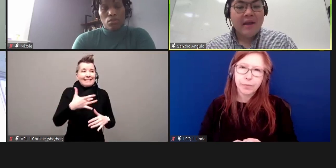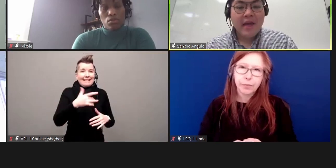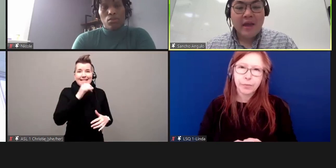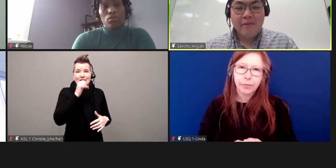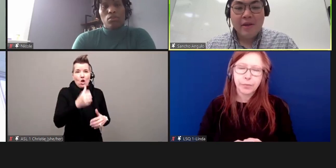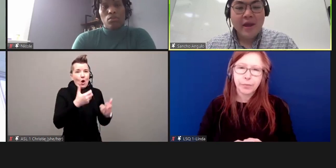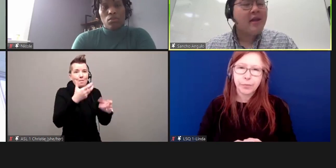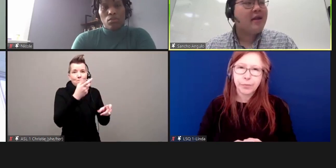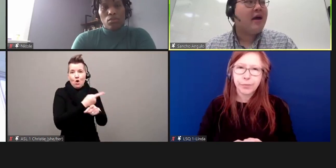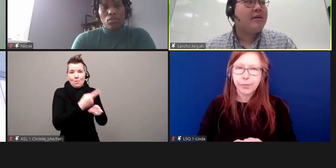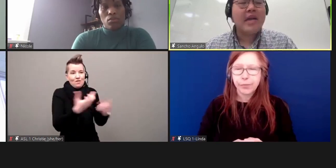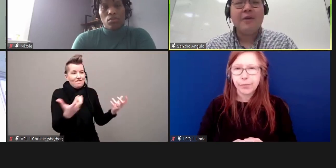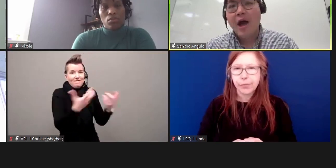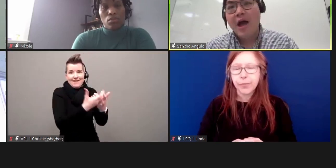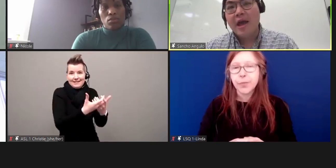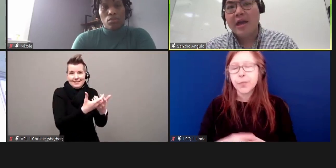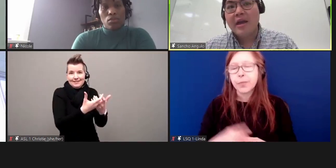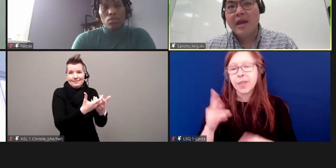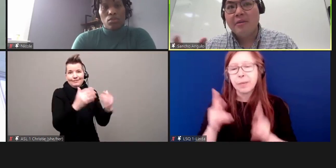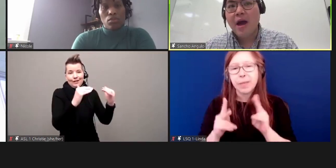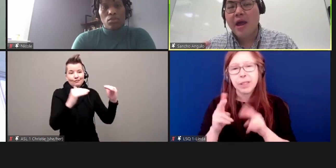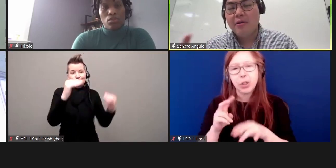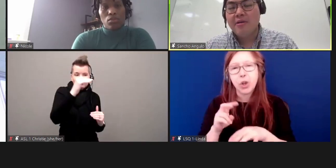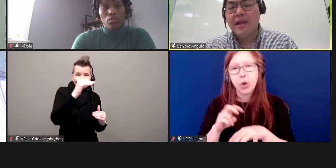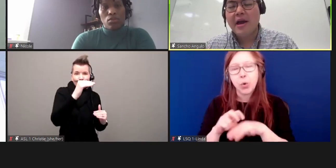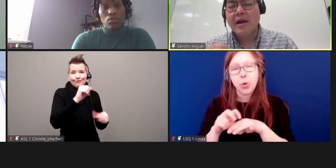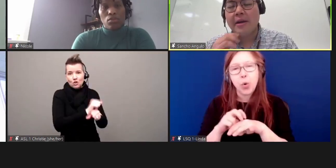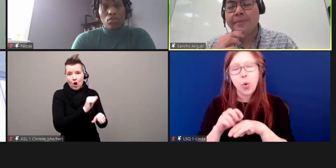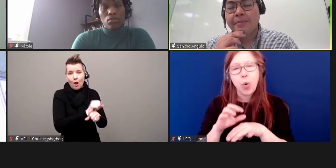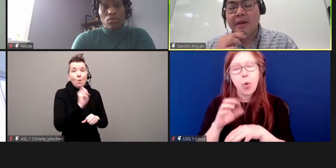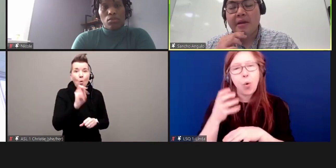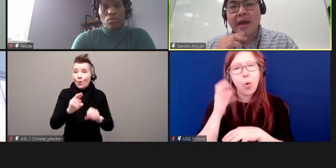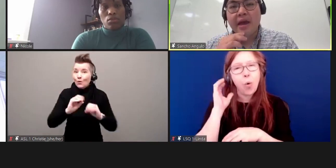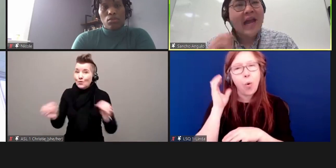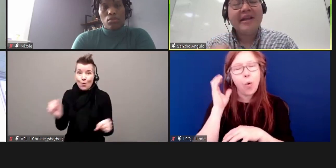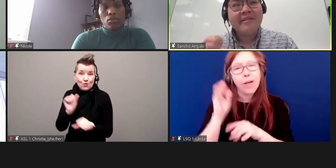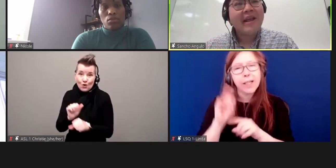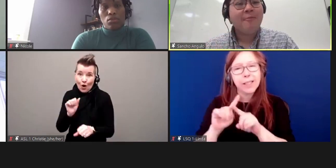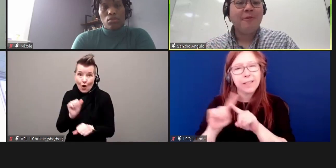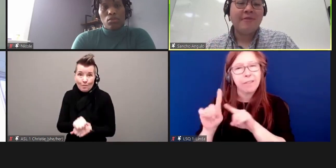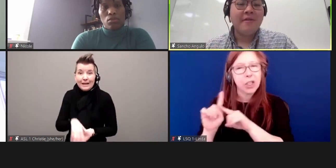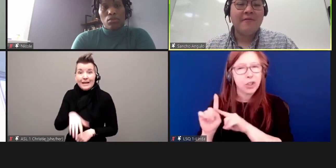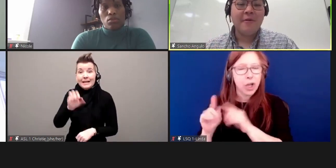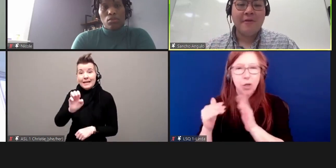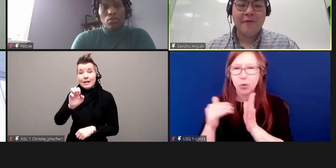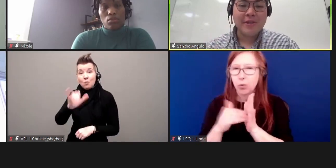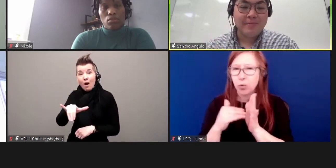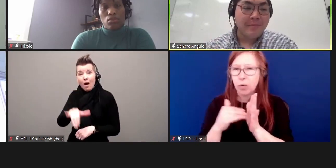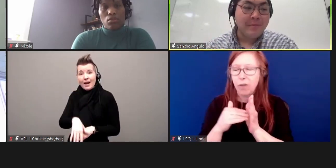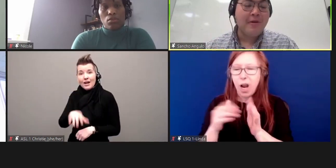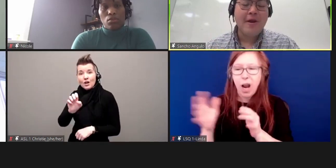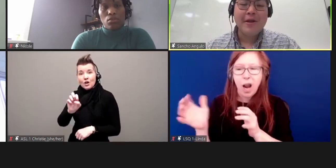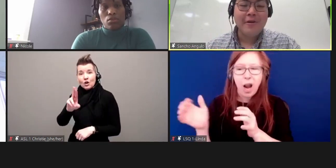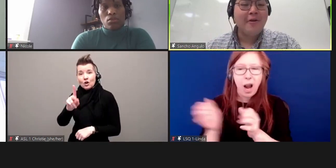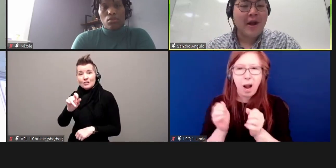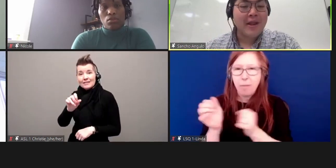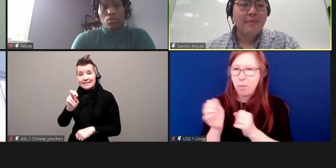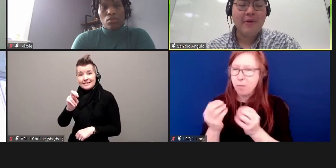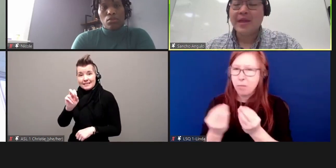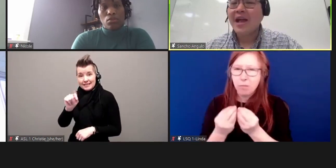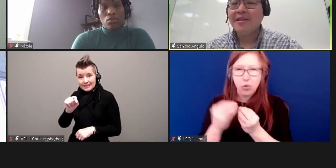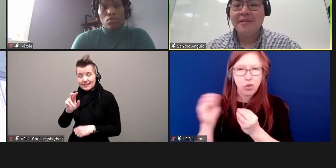Les personnes neurodivergentes sont souvent sous-employées ou au chômage. Chez Ernst &